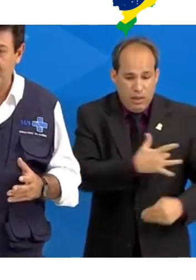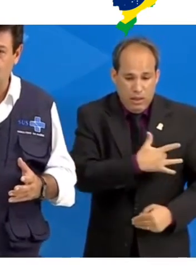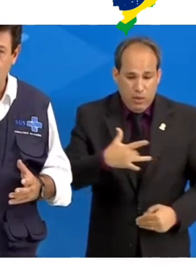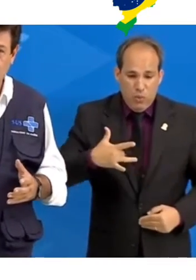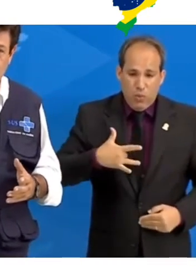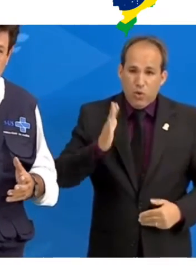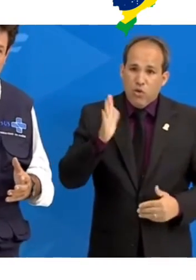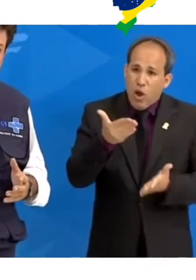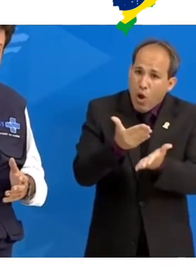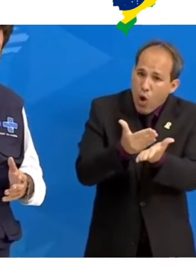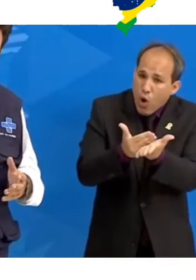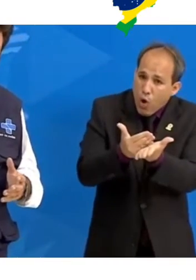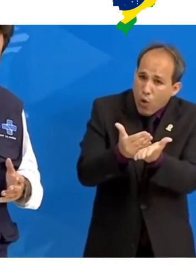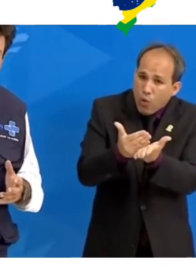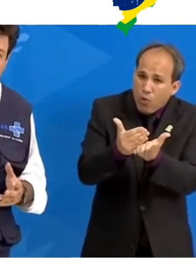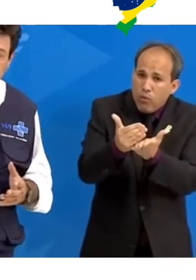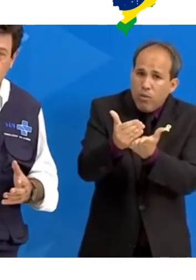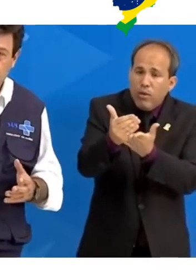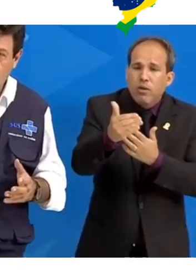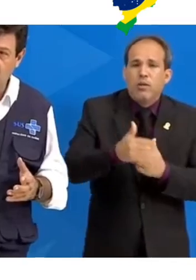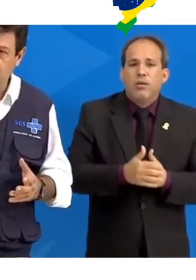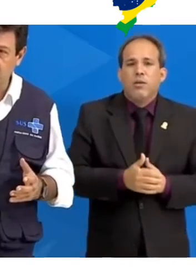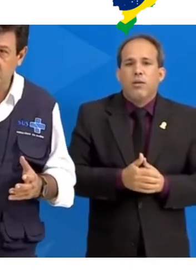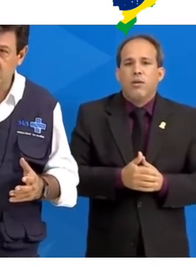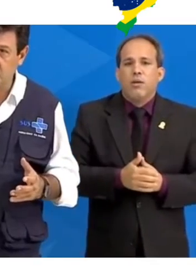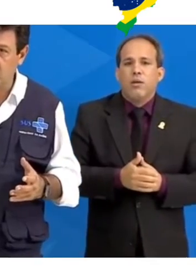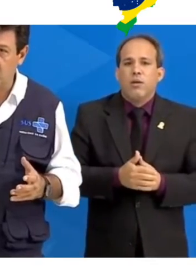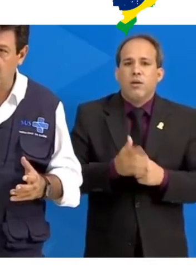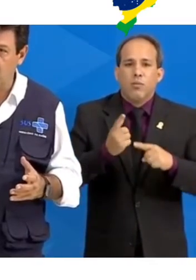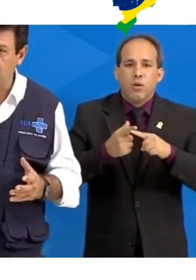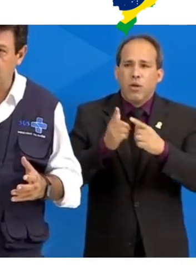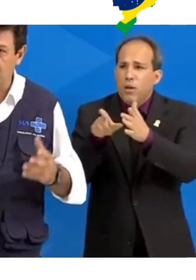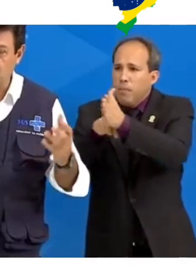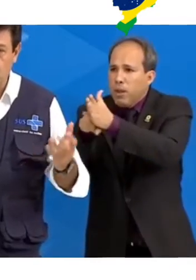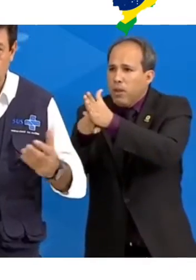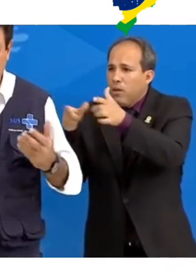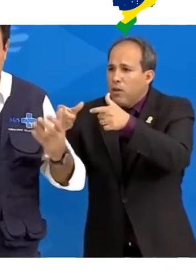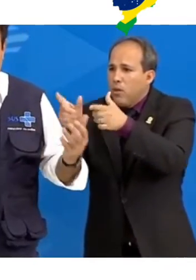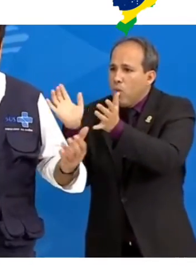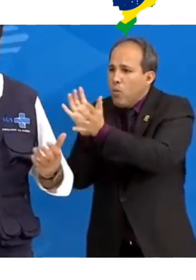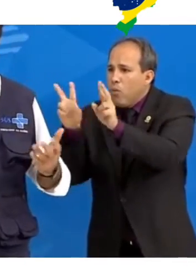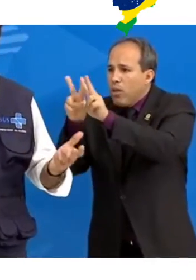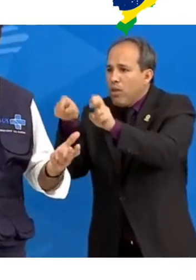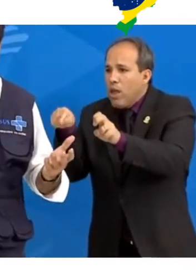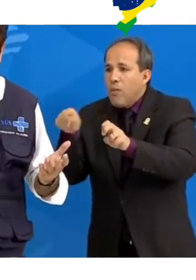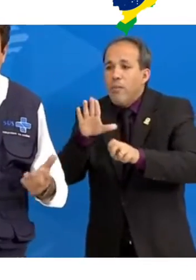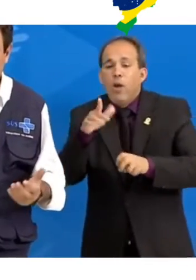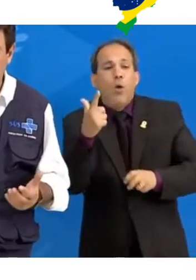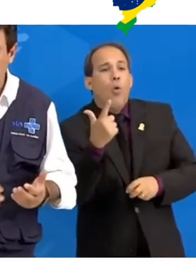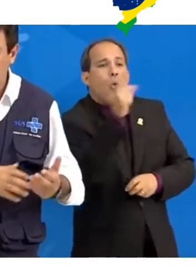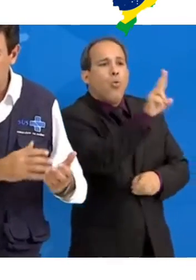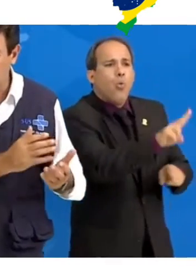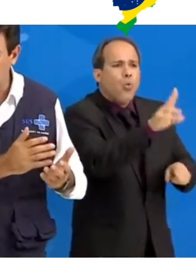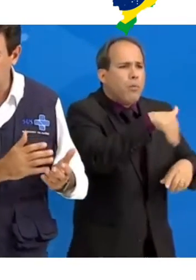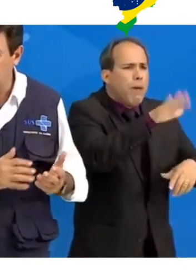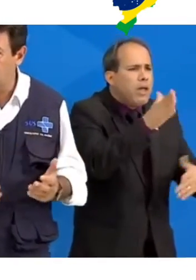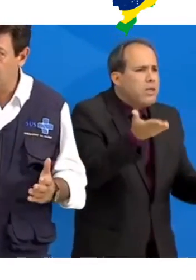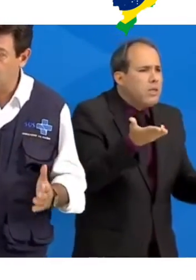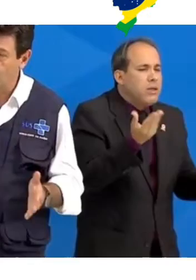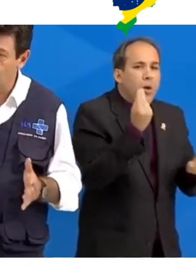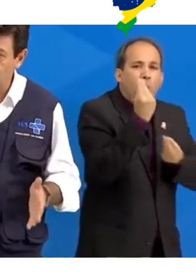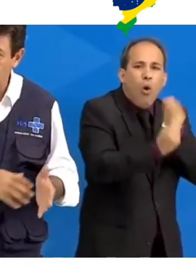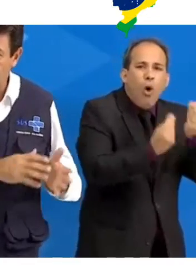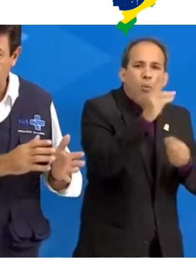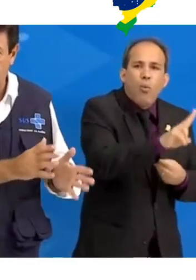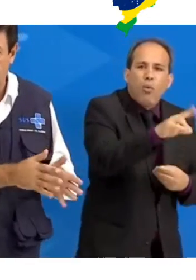começa a padronizar, porque enquanto pesquisa é uma coisa, mas o uso começa a ser mais comum, então se é